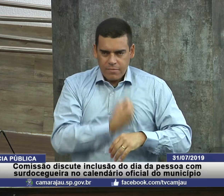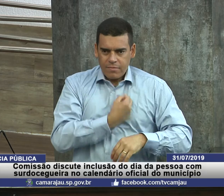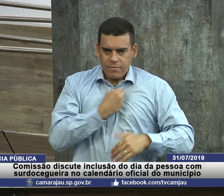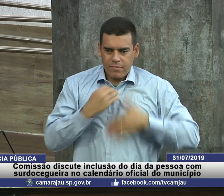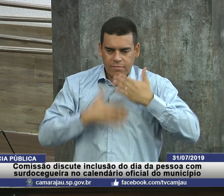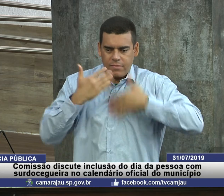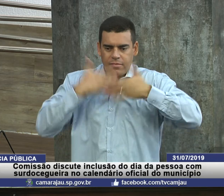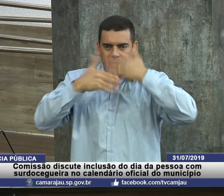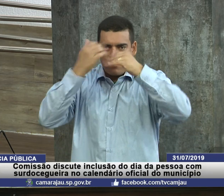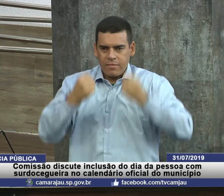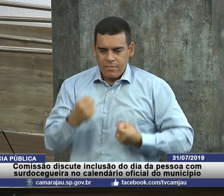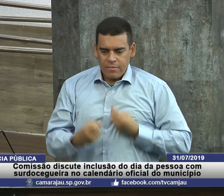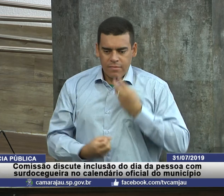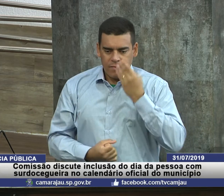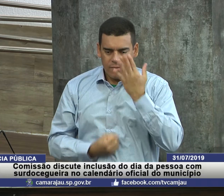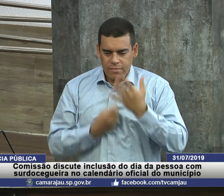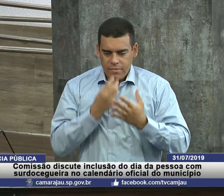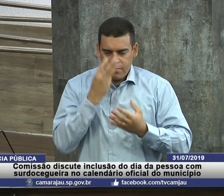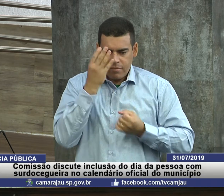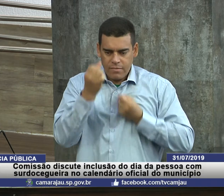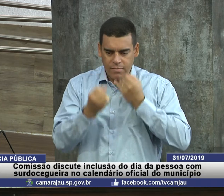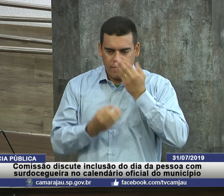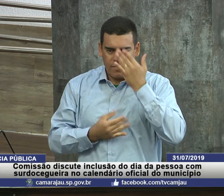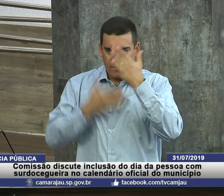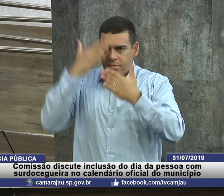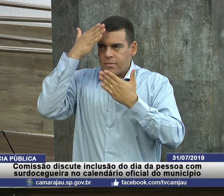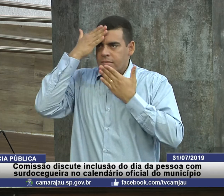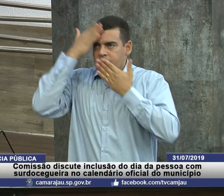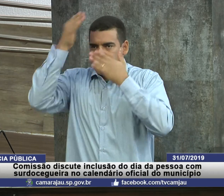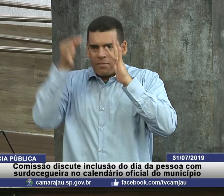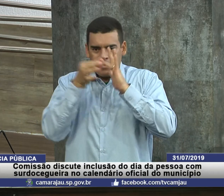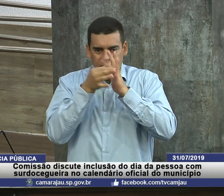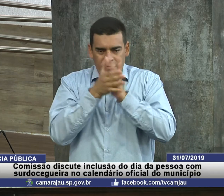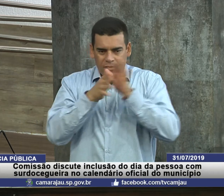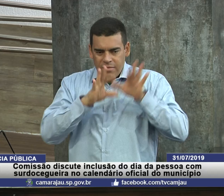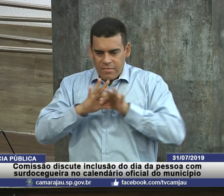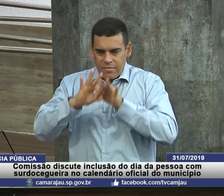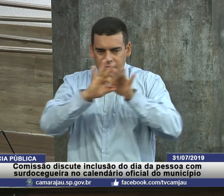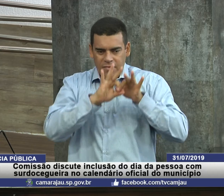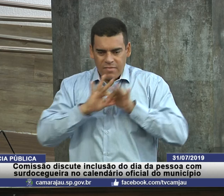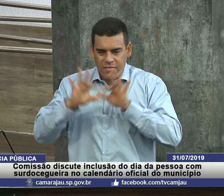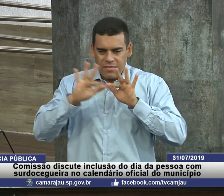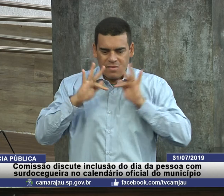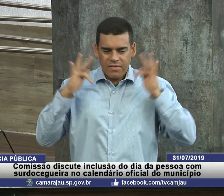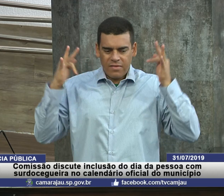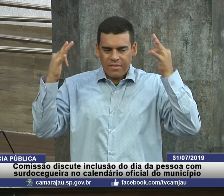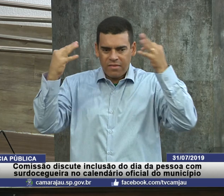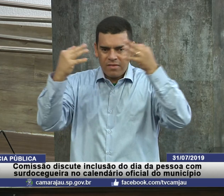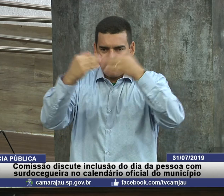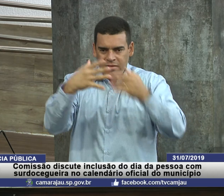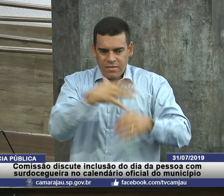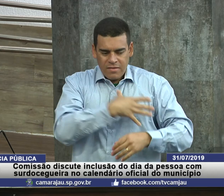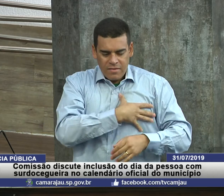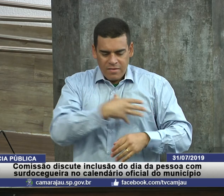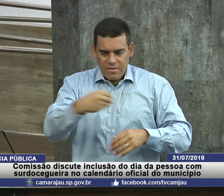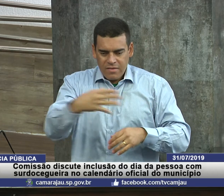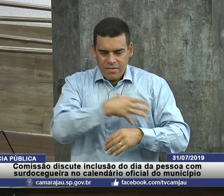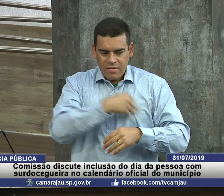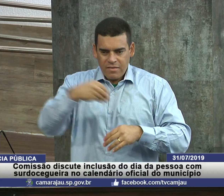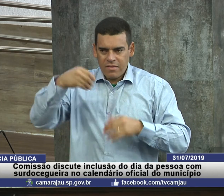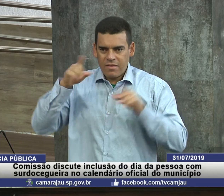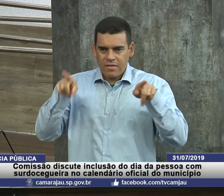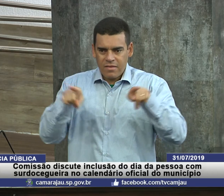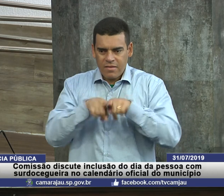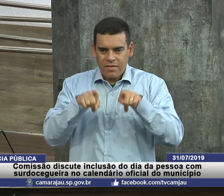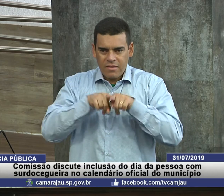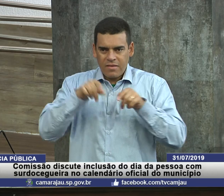mesmo, um enlace entre a nossa vida. A experiência que eu desejo para os outros surdos cegos é que eles tenham as oportunidades que eu tive de